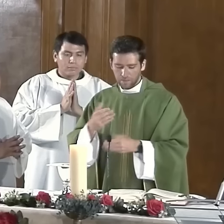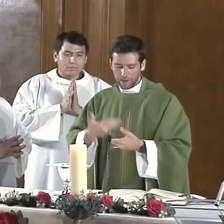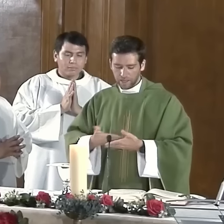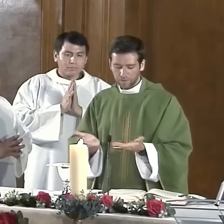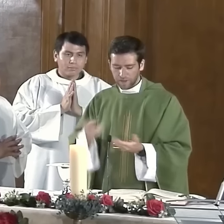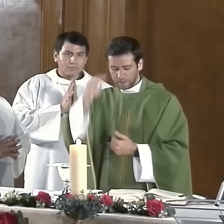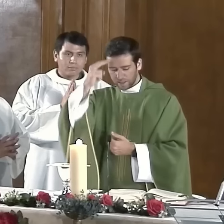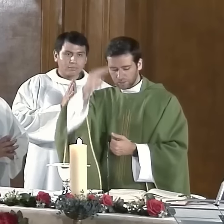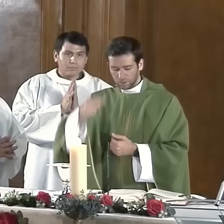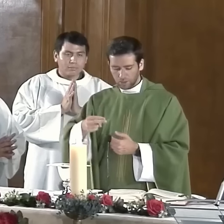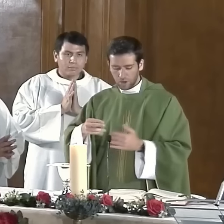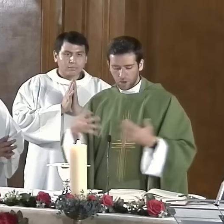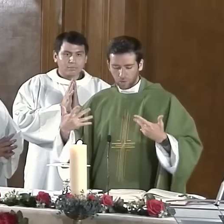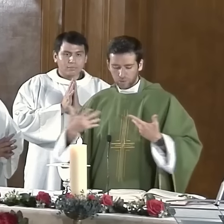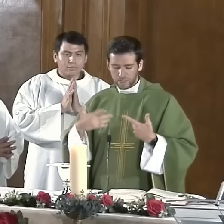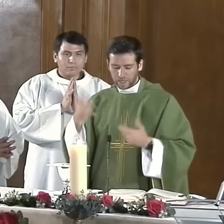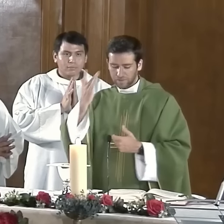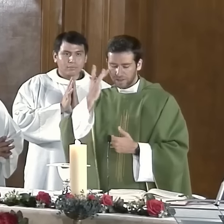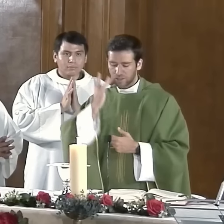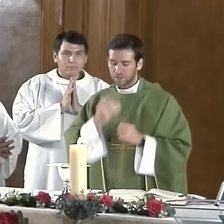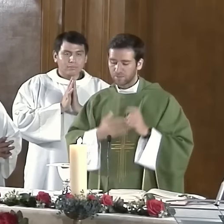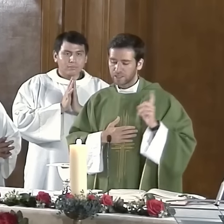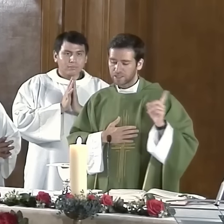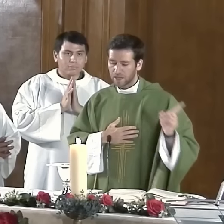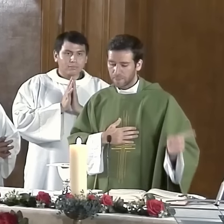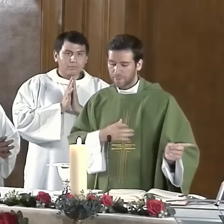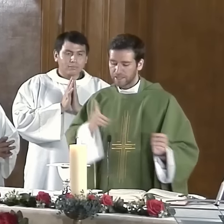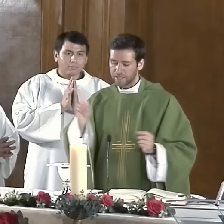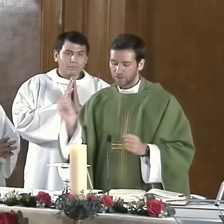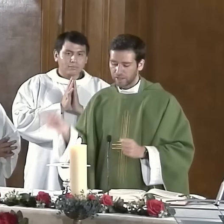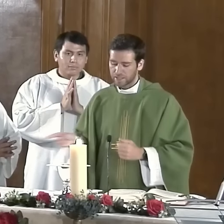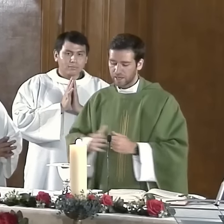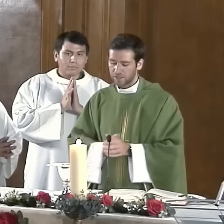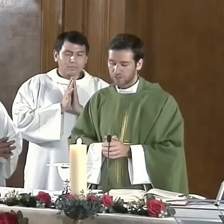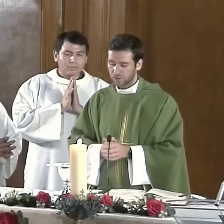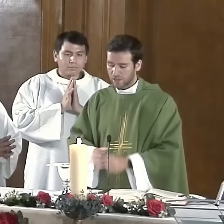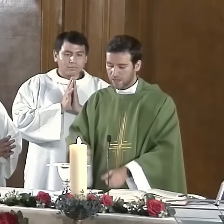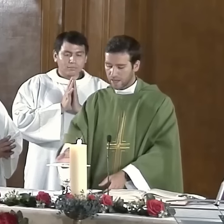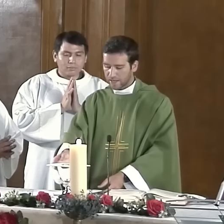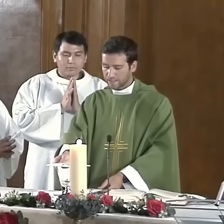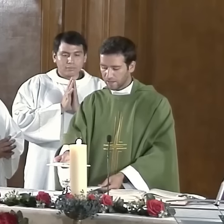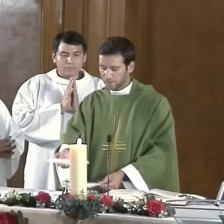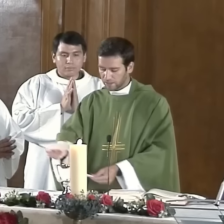que ofrezca en tu honor un sacrificio sin mancha desde donde sale el sol hasta el ocaso.